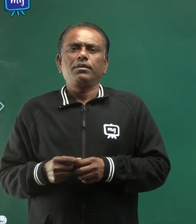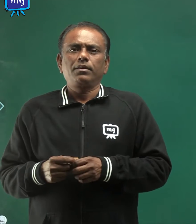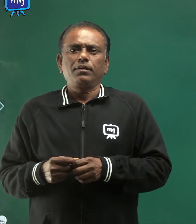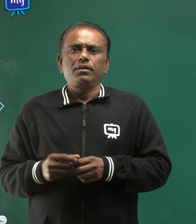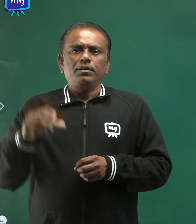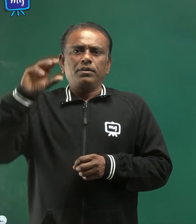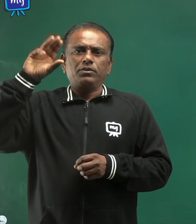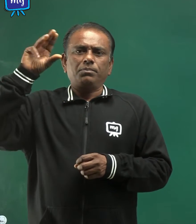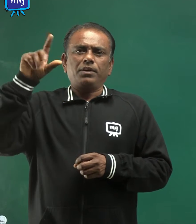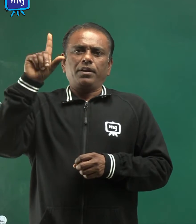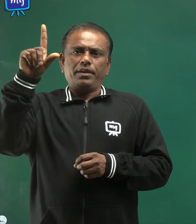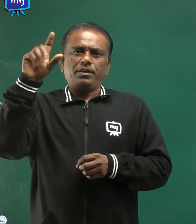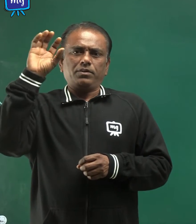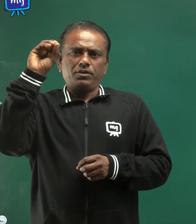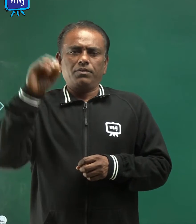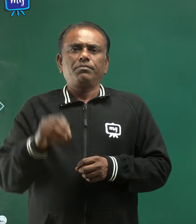अध्याय 10